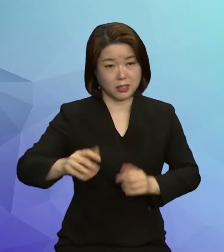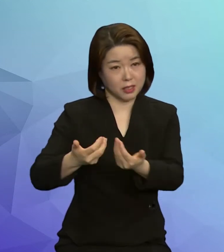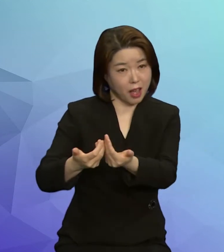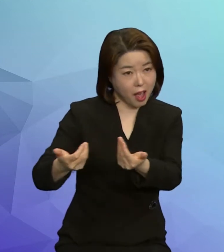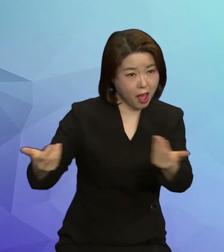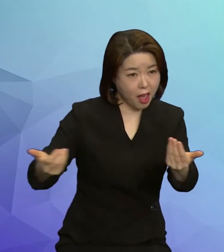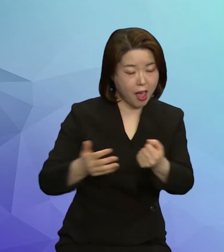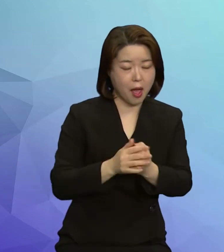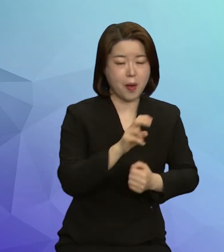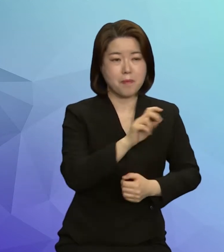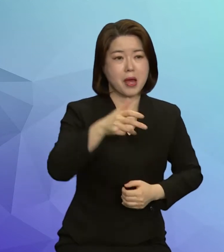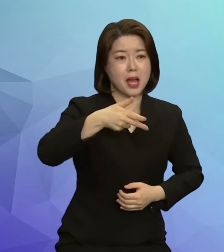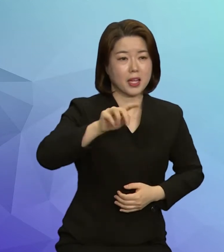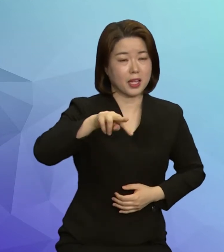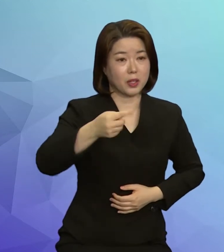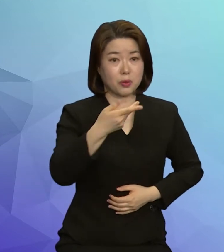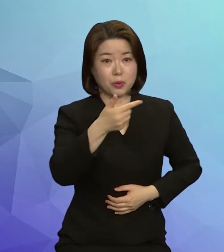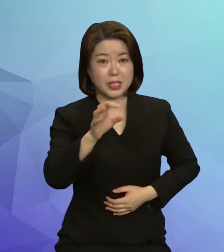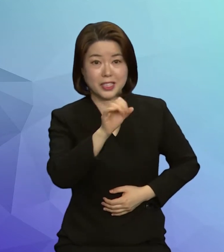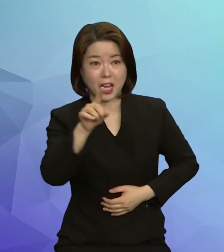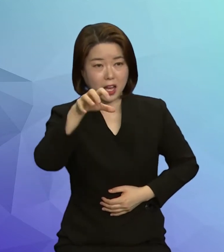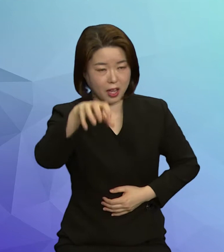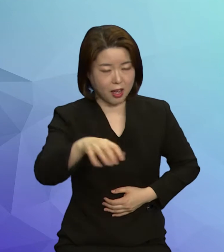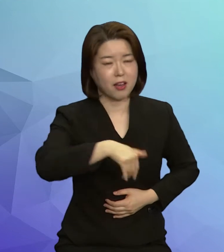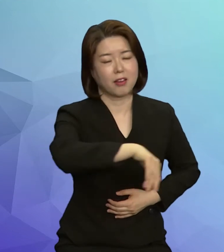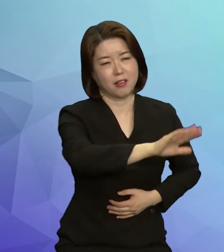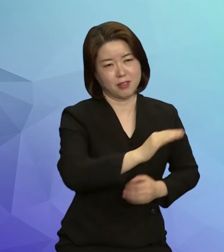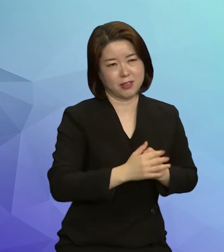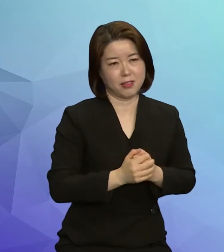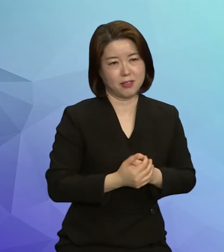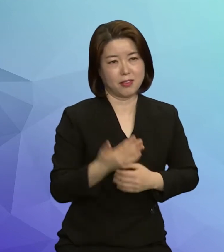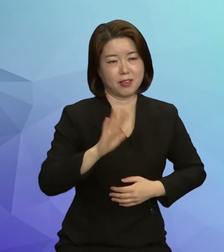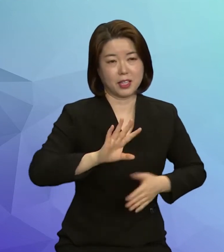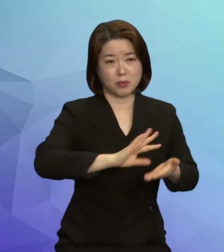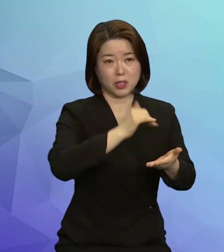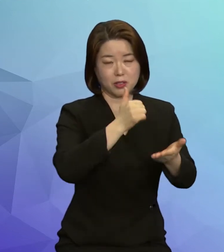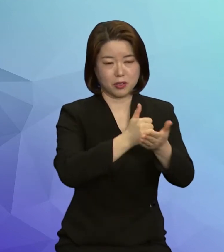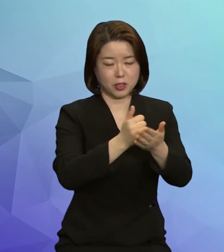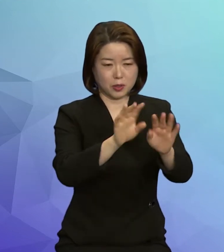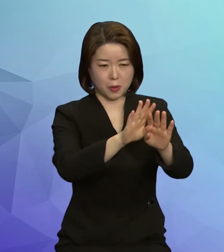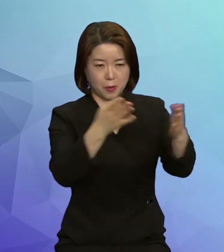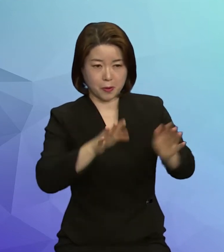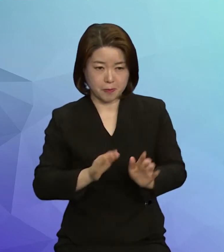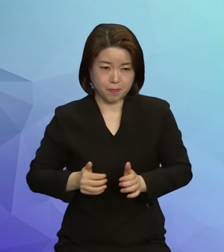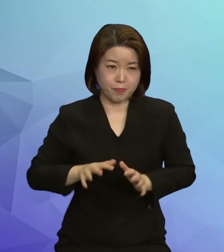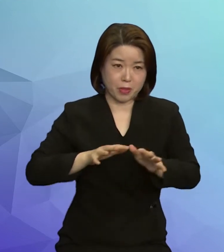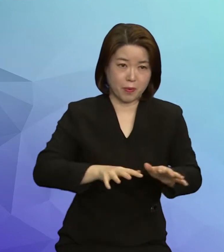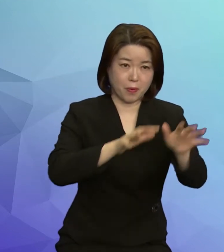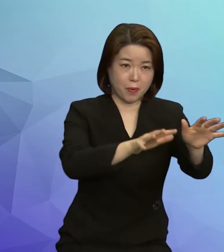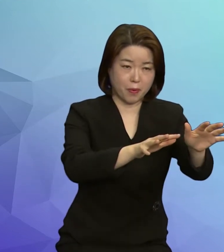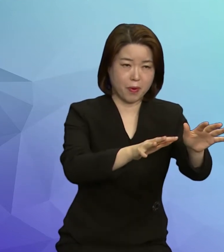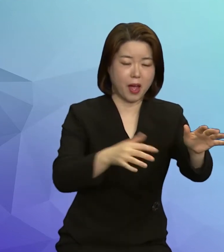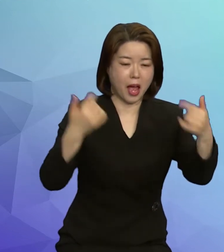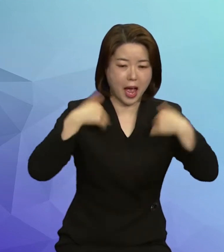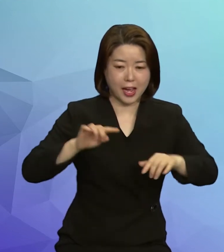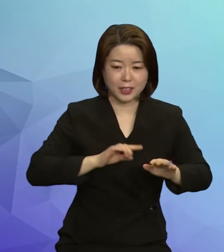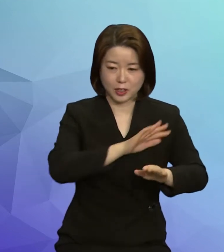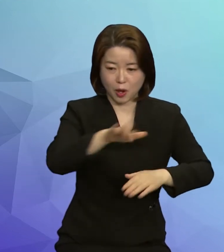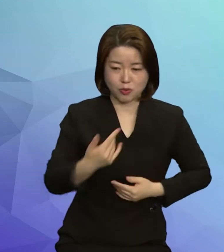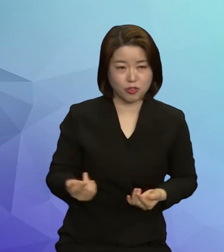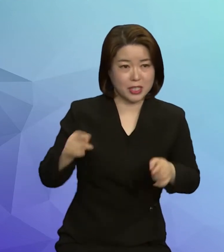그들과 작별하고 마케도니아로 갔습니다. 그러나 그리스도의 개선 행렬에 언제나 우리를